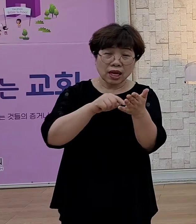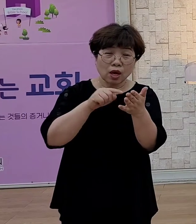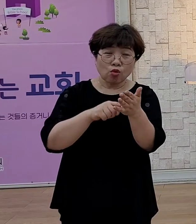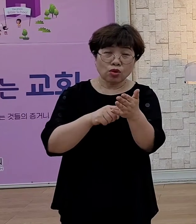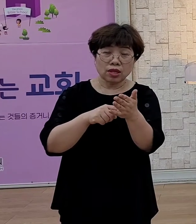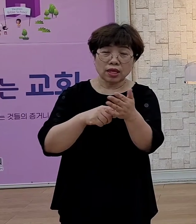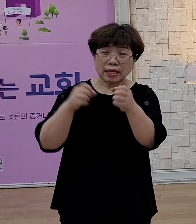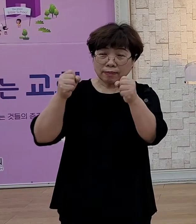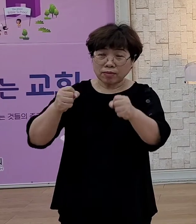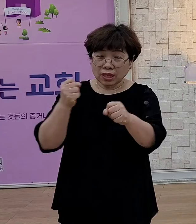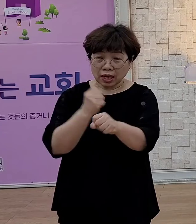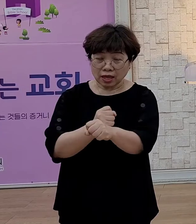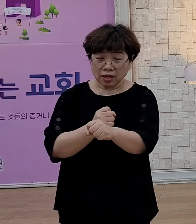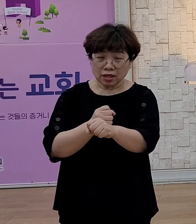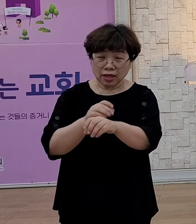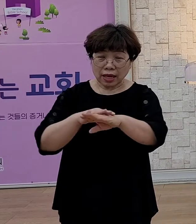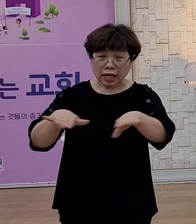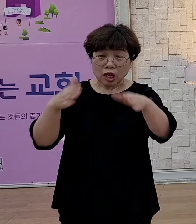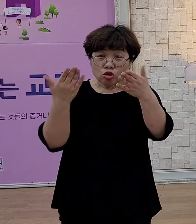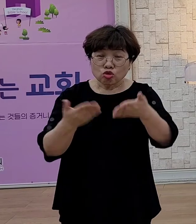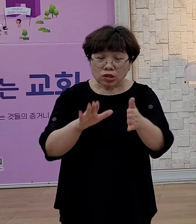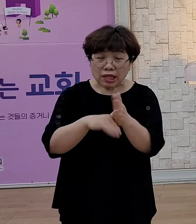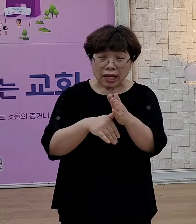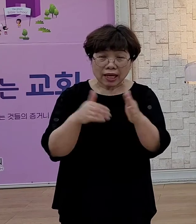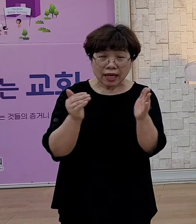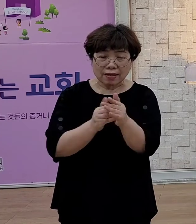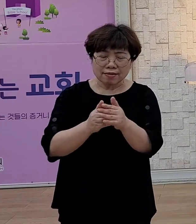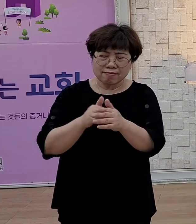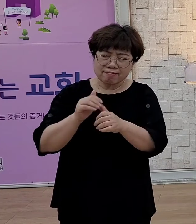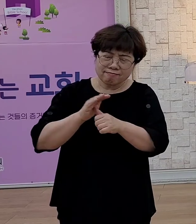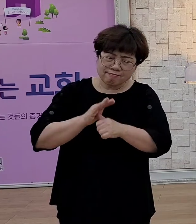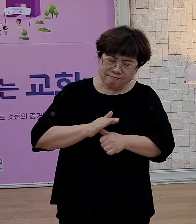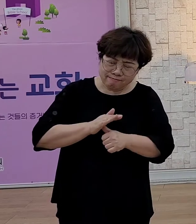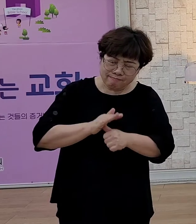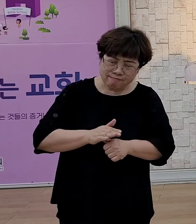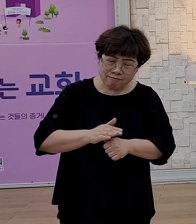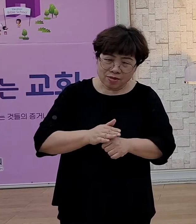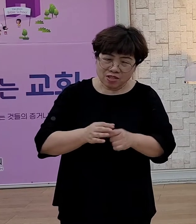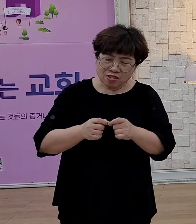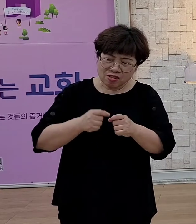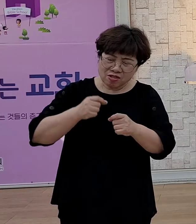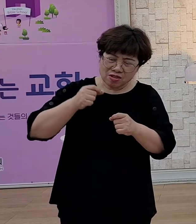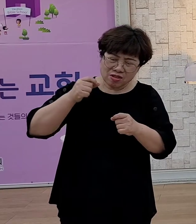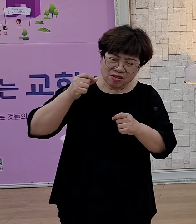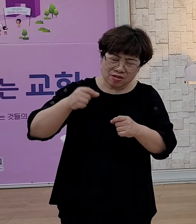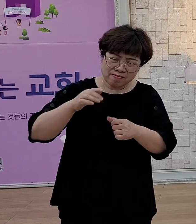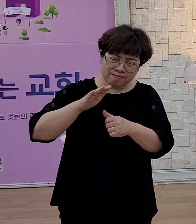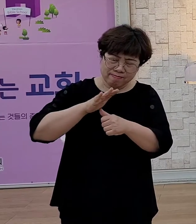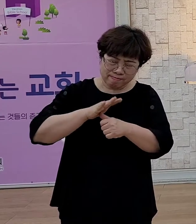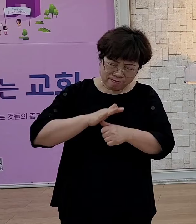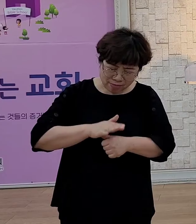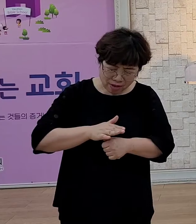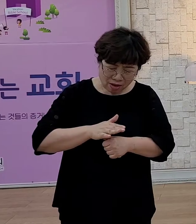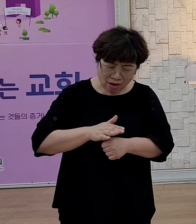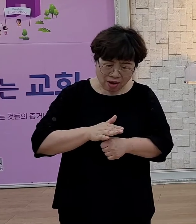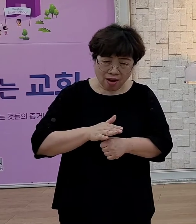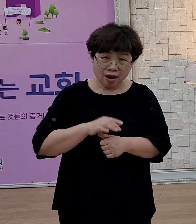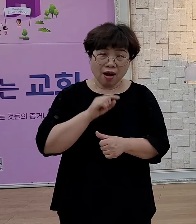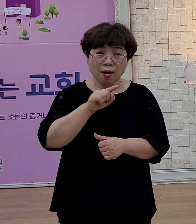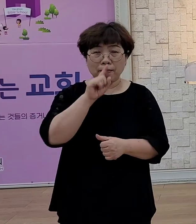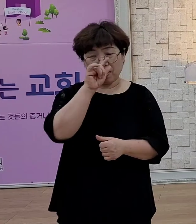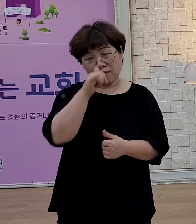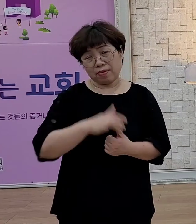임하여 주셔서 해결해 주실 때까지 참고 길이 인내하라, 참아라.